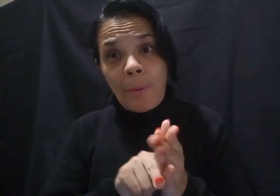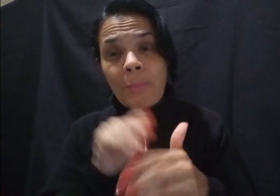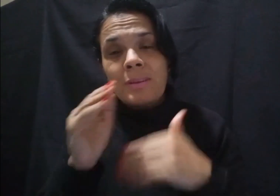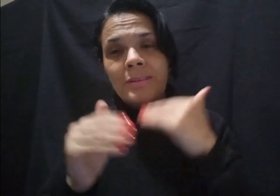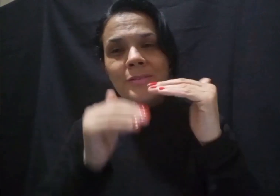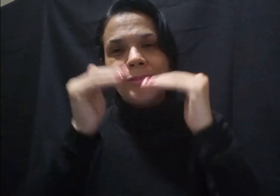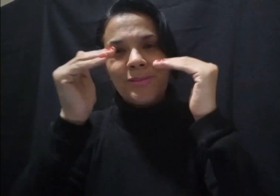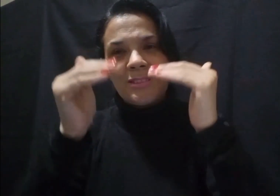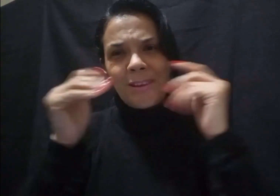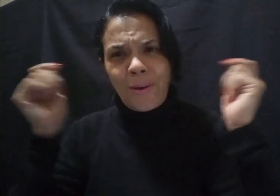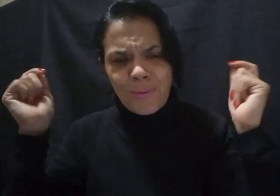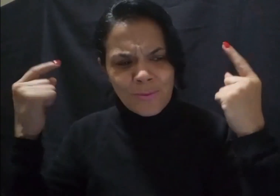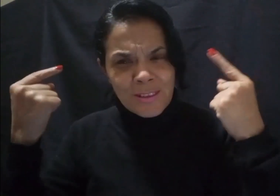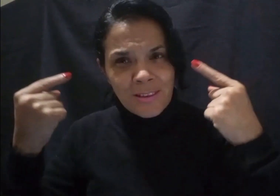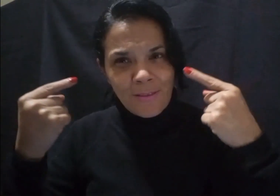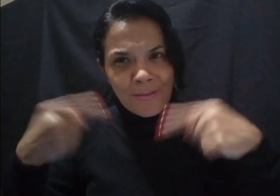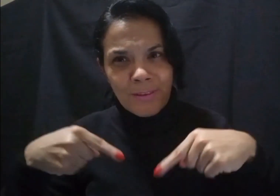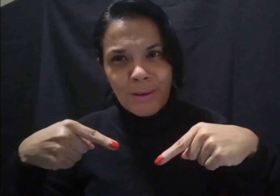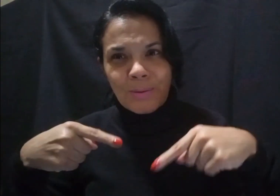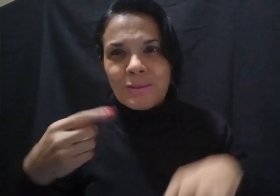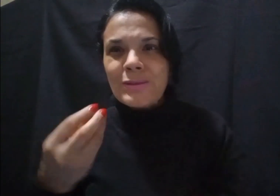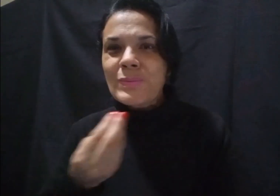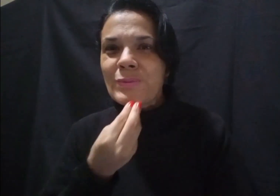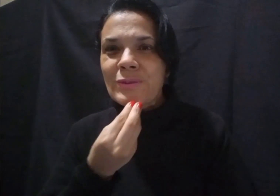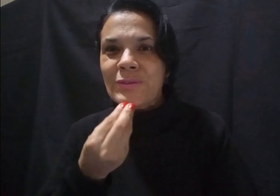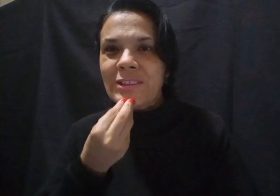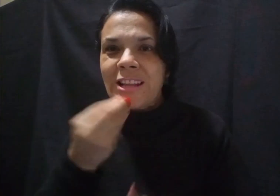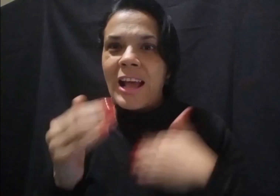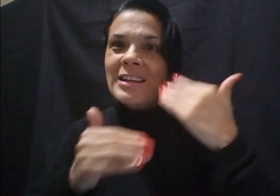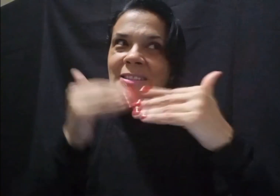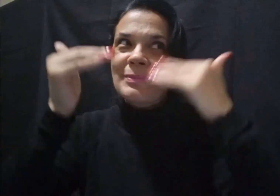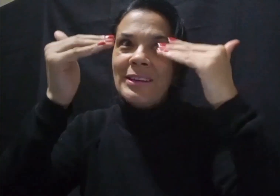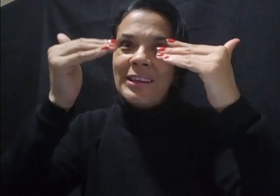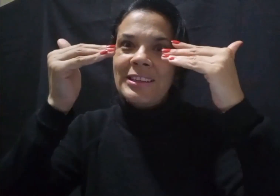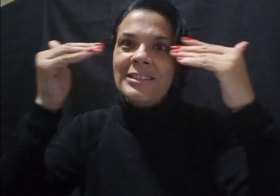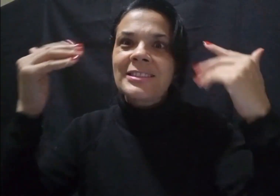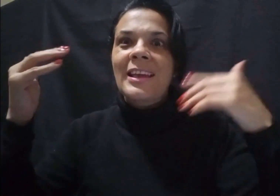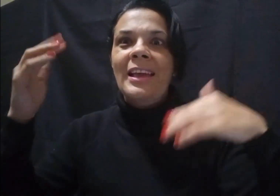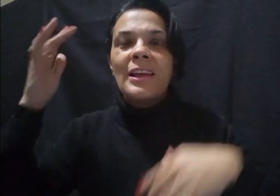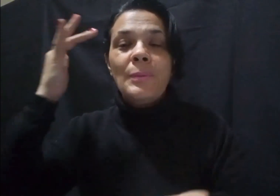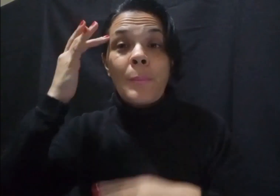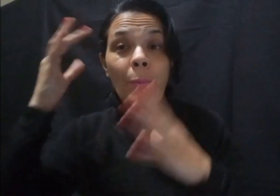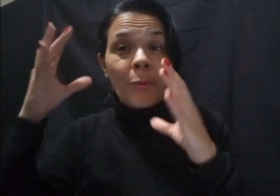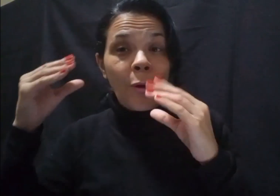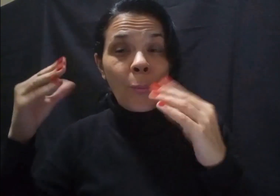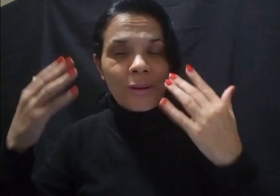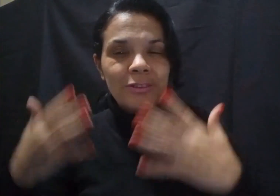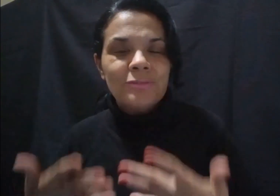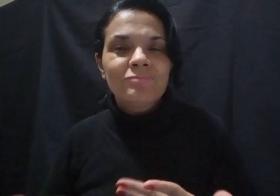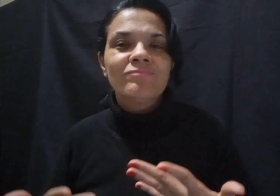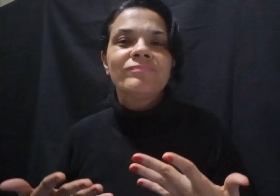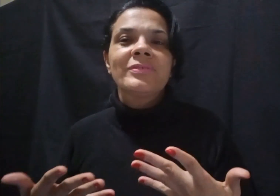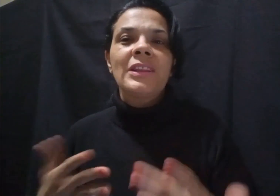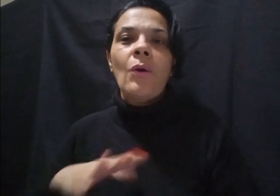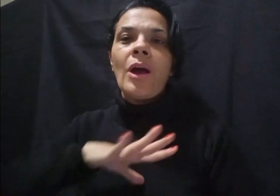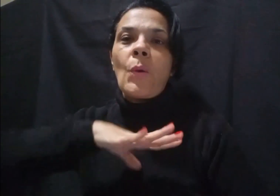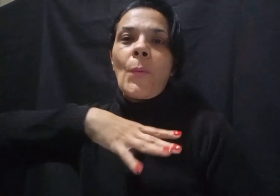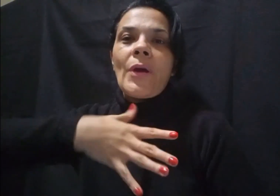evolutivo. Cada desafio é uma oportunidade de crescimento, de aprimoramento moral. Coragem,